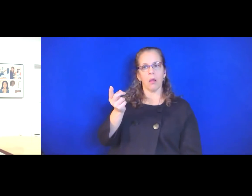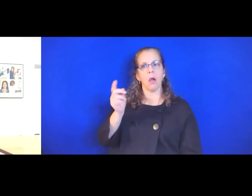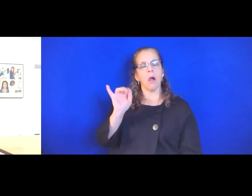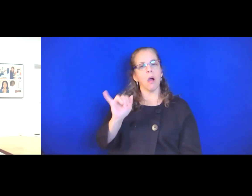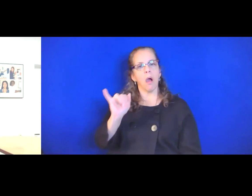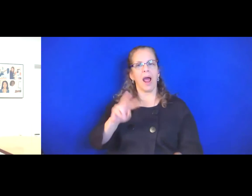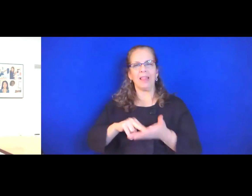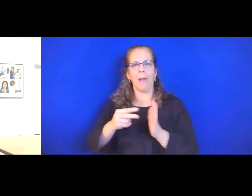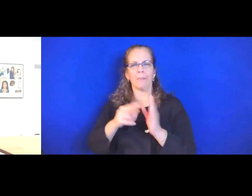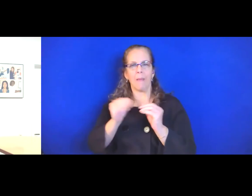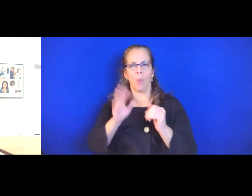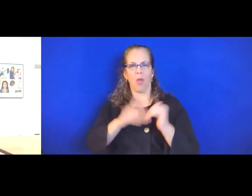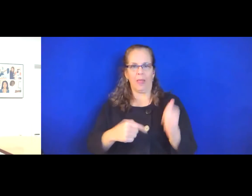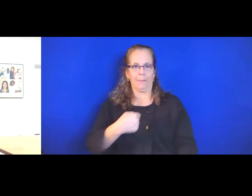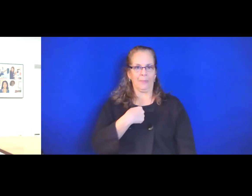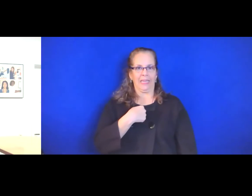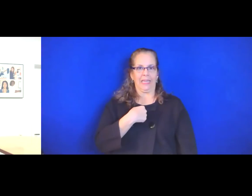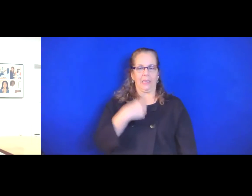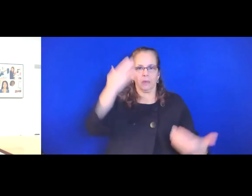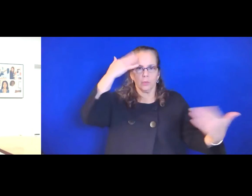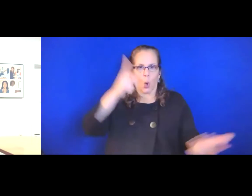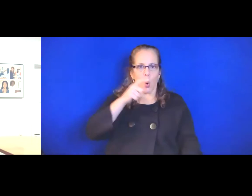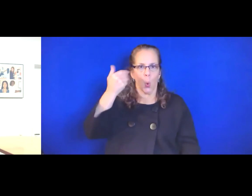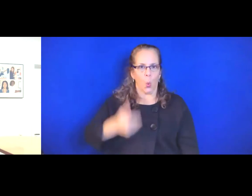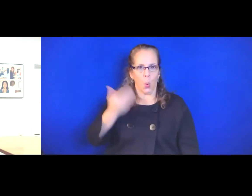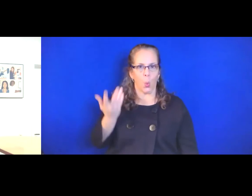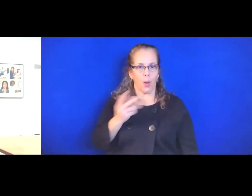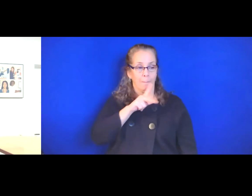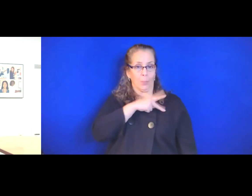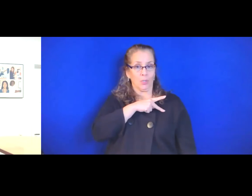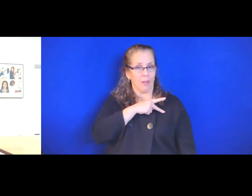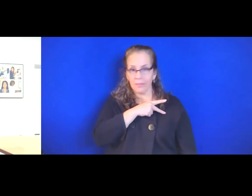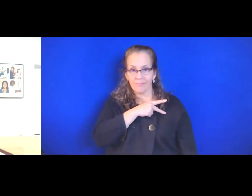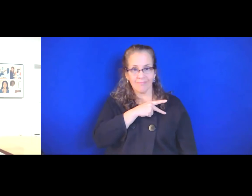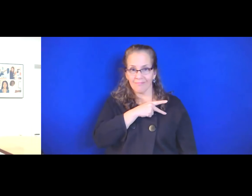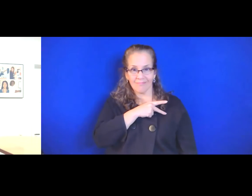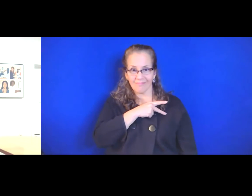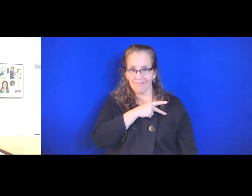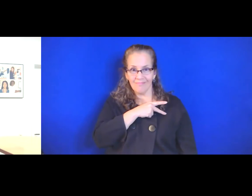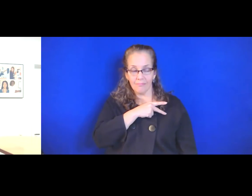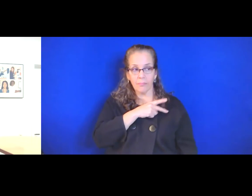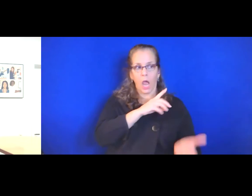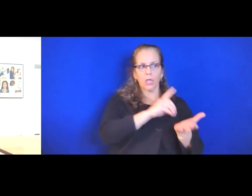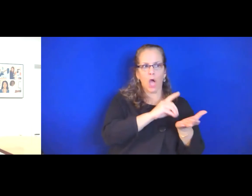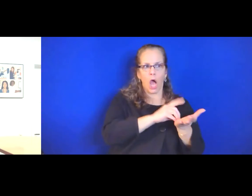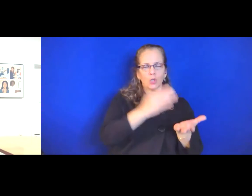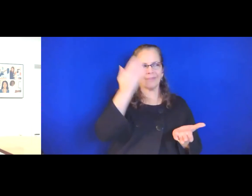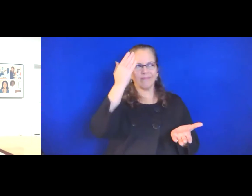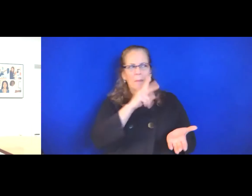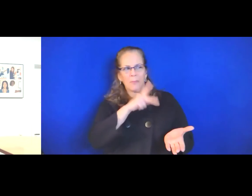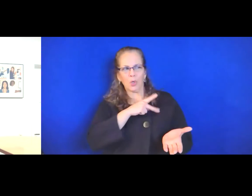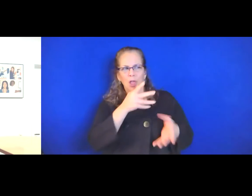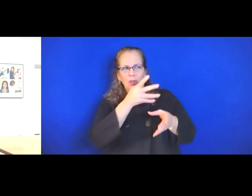当你去传播一些信息的时候，因为这些东西就是传播给你的亲戚朋